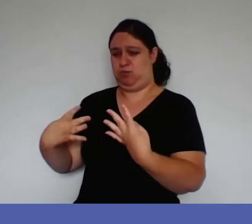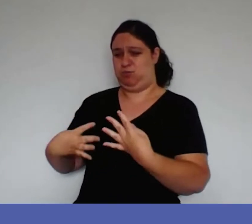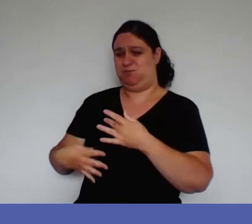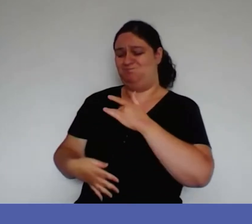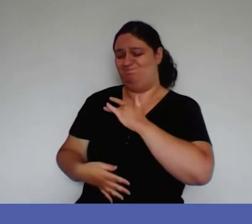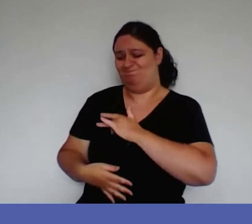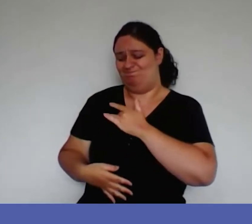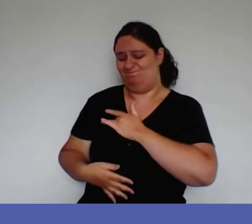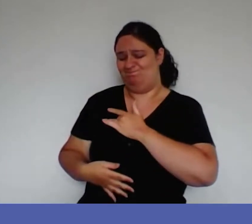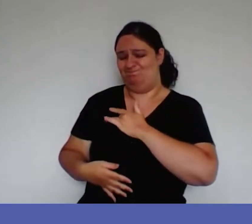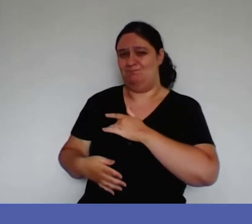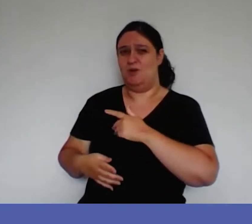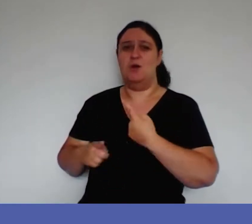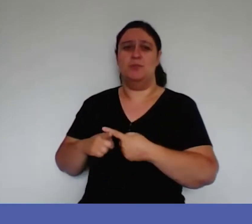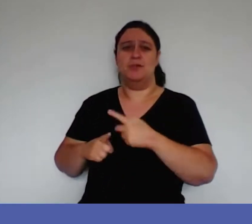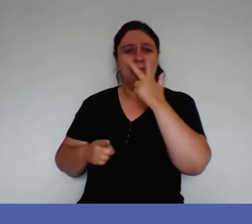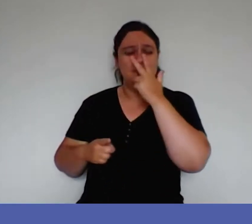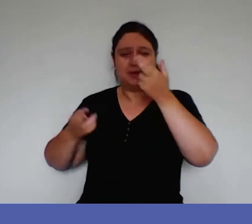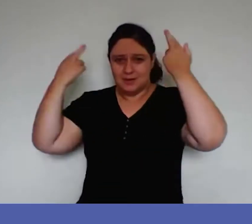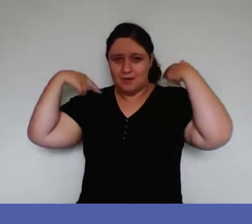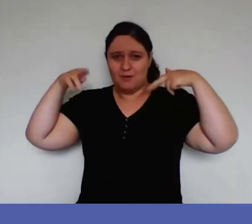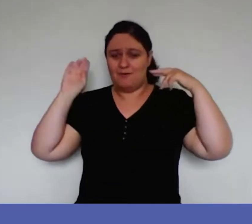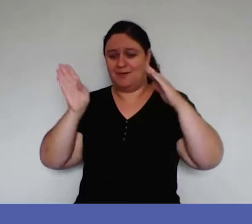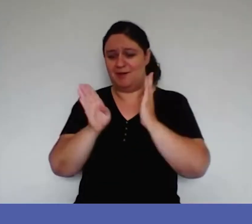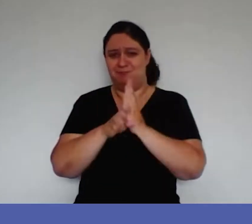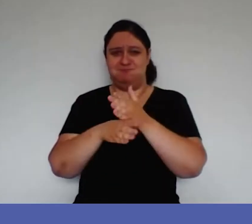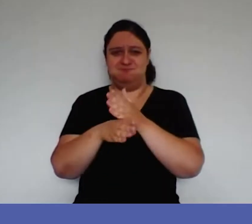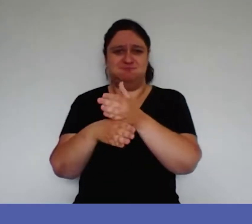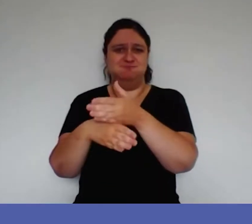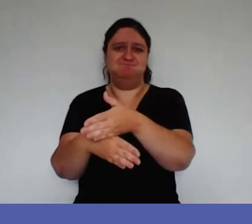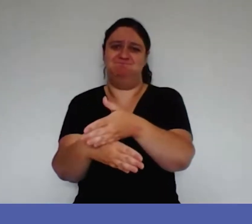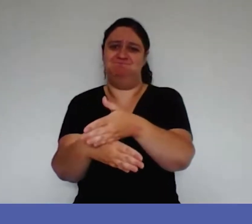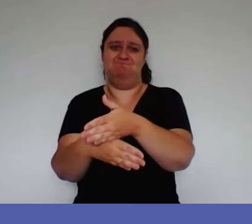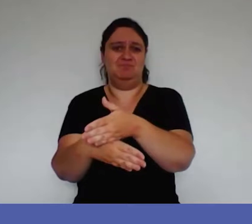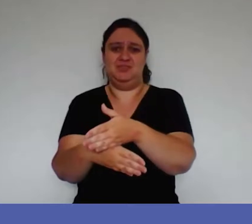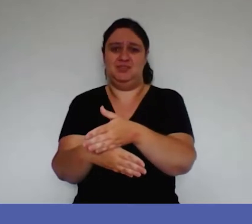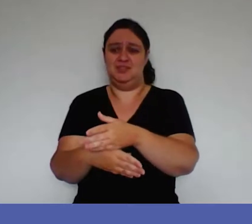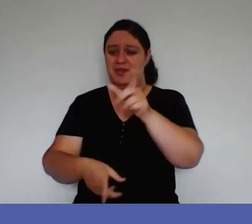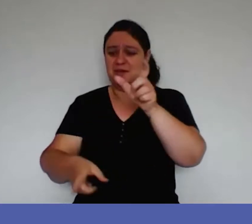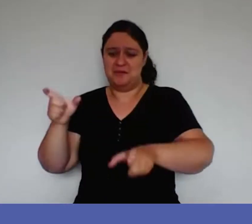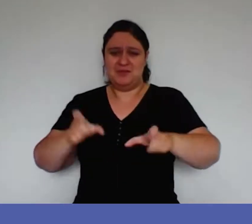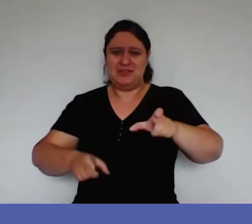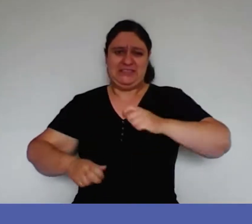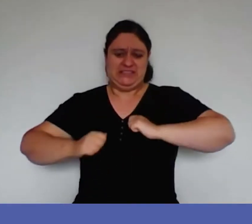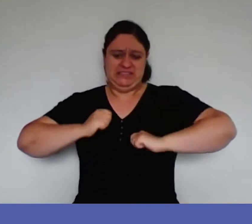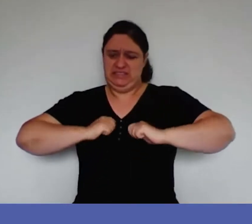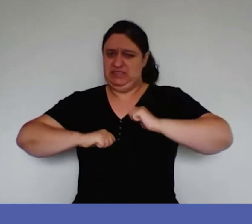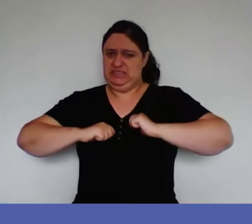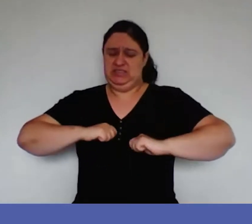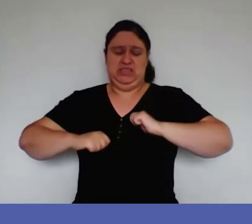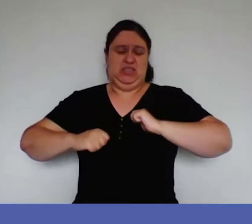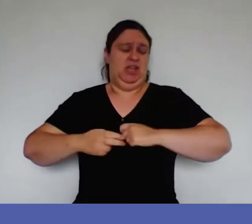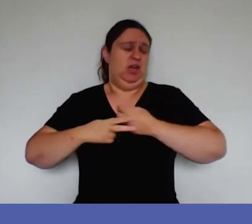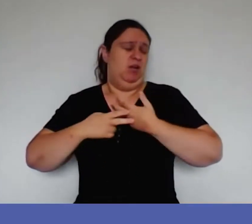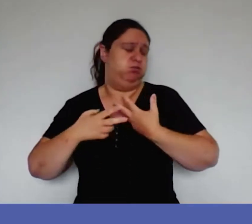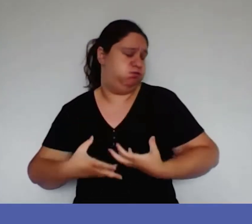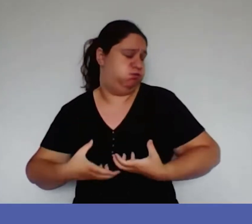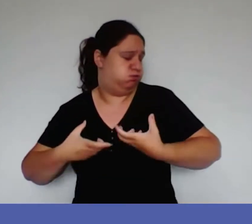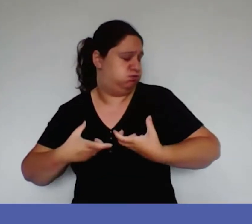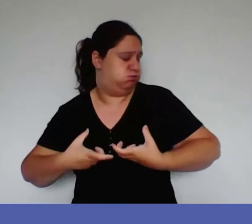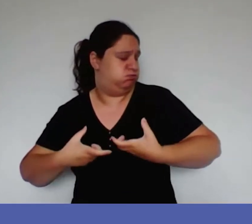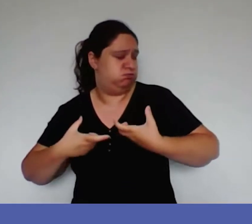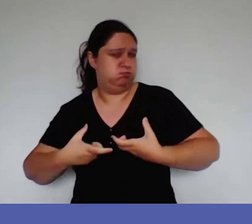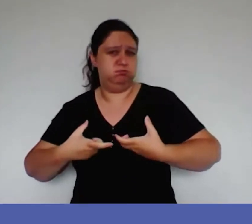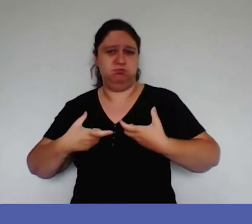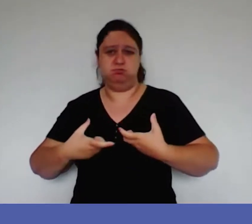sem pastor. As pessoas estavam aflitas, exaustas, debaixo desse